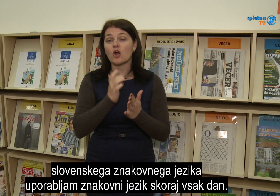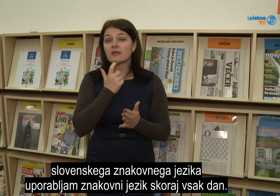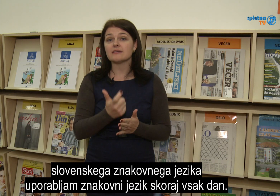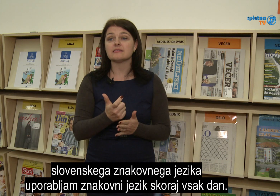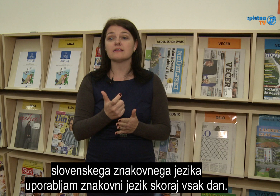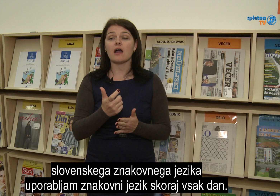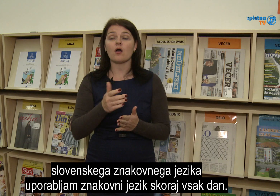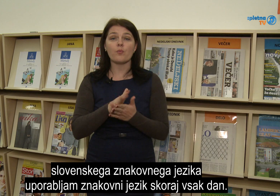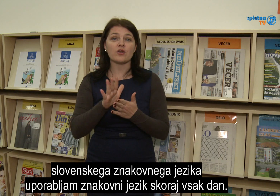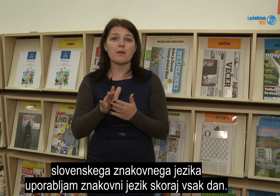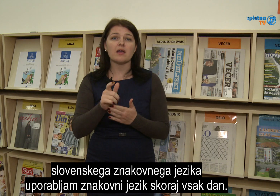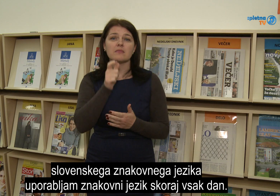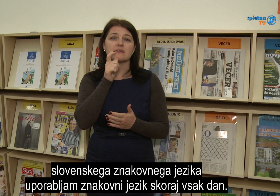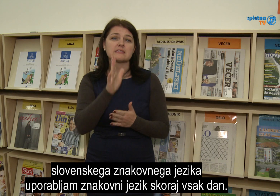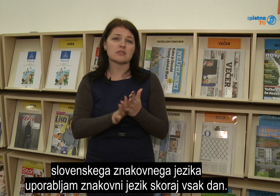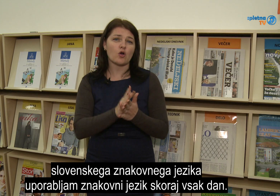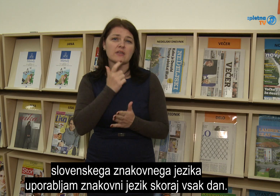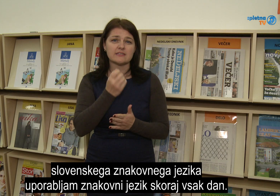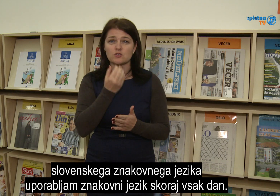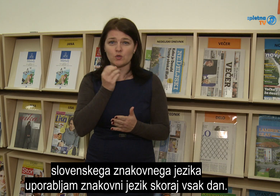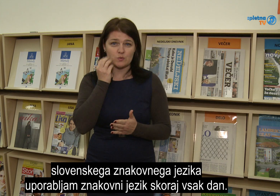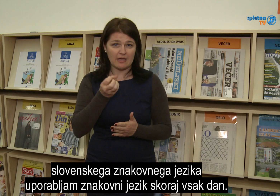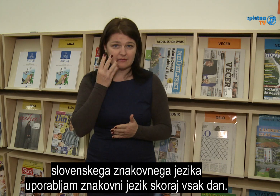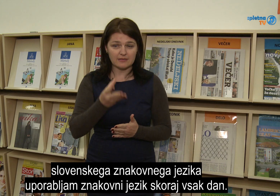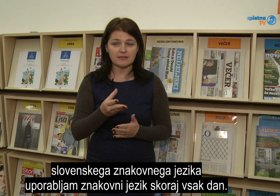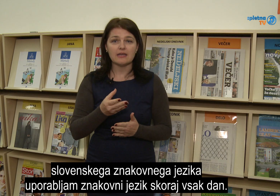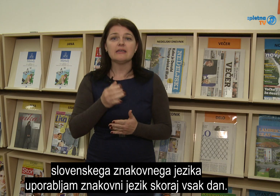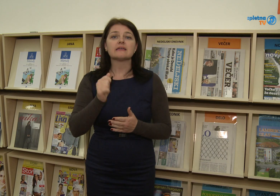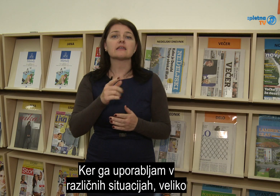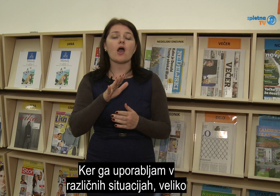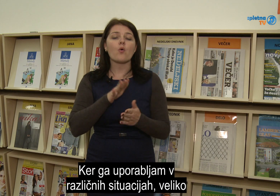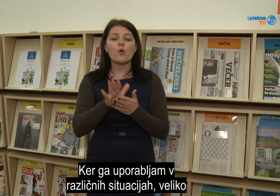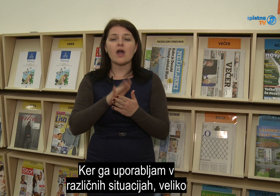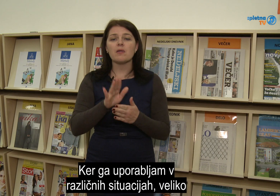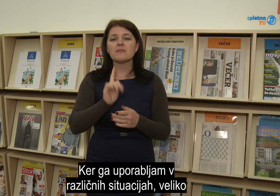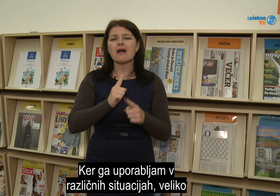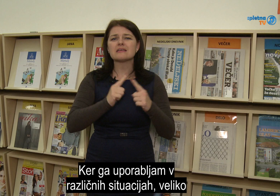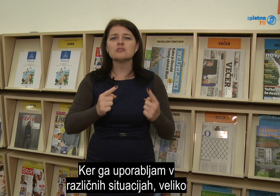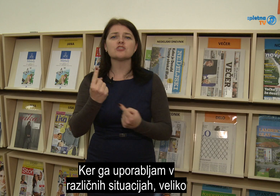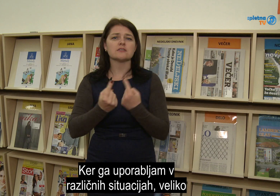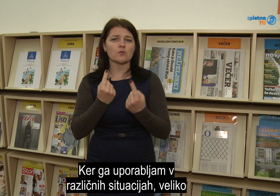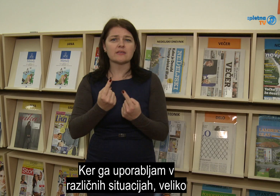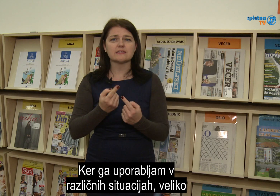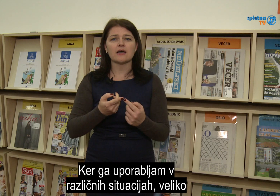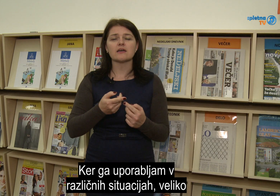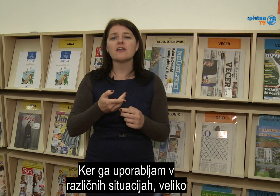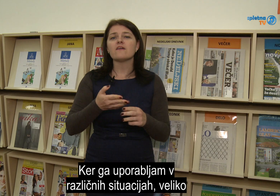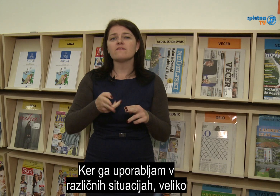znakovnega jezika uporabljam znakovni jezik skoraj vsak dan, ker ga uporabljam na različnih situacijah,